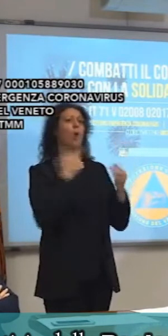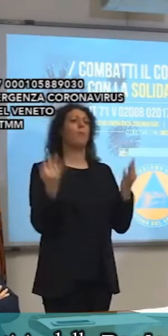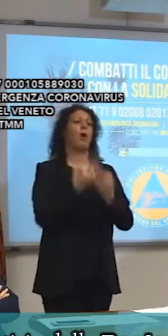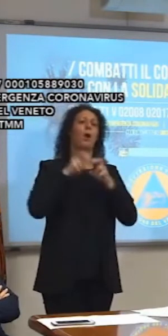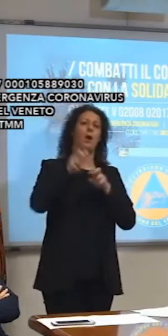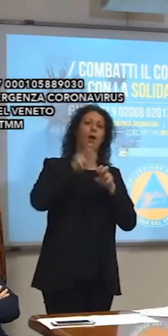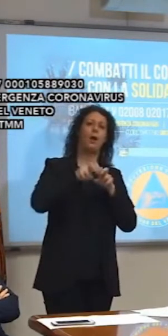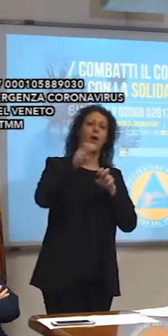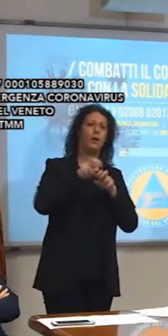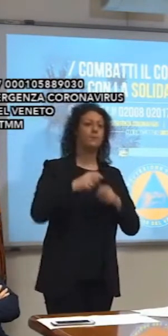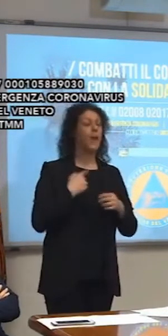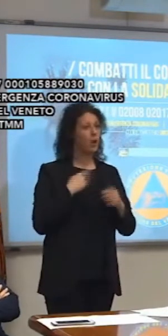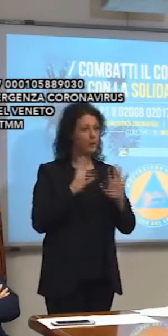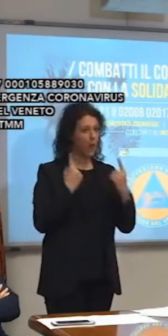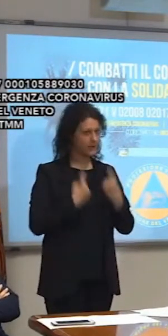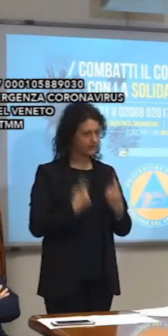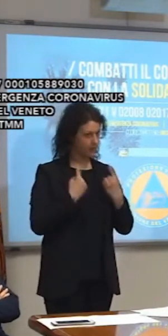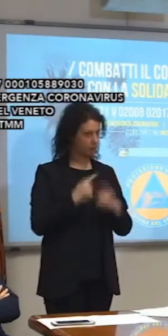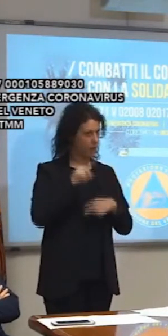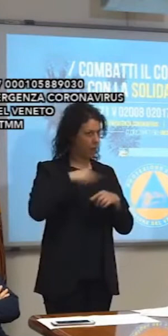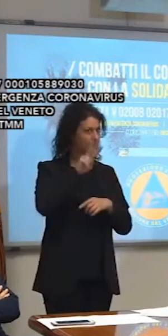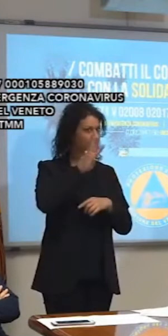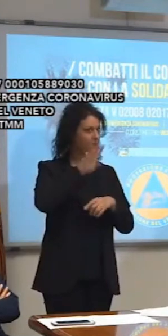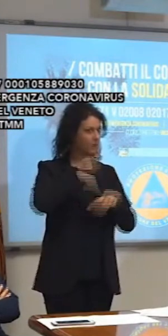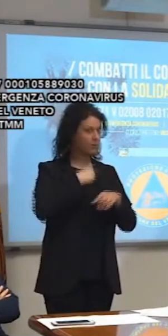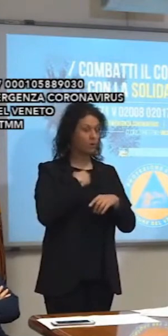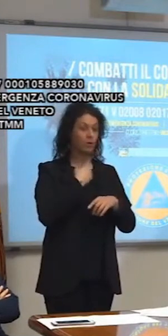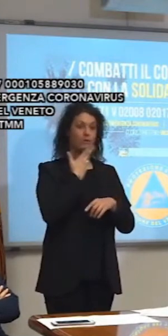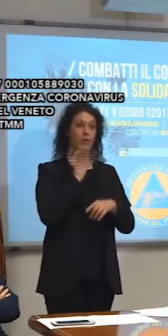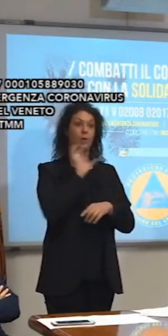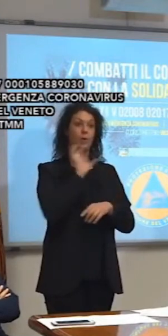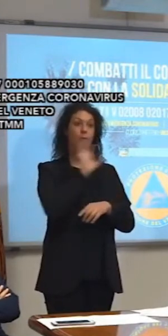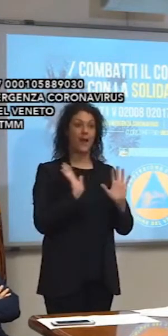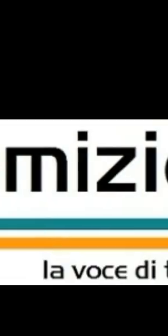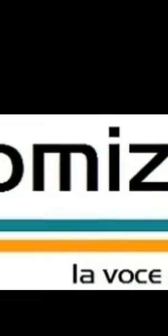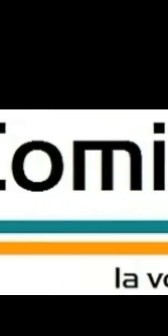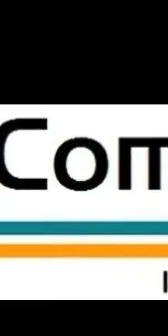ore. Non è una minaccia, è una presa d'atto, ve lo dico anche con un po' di rammarico.